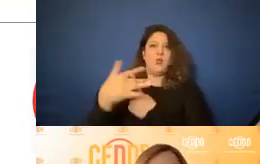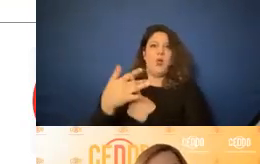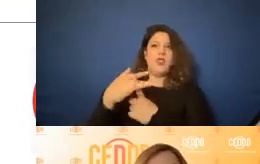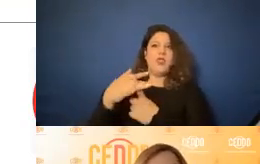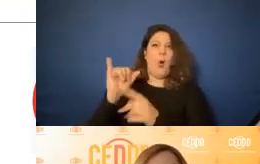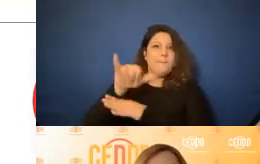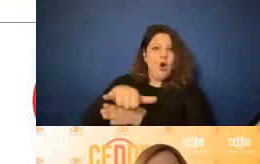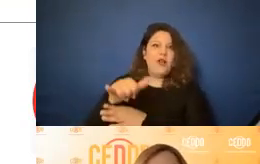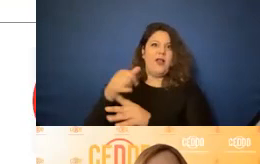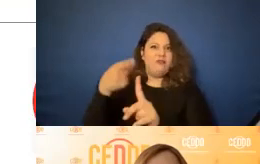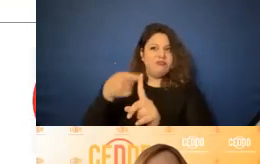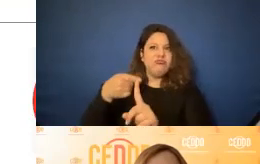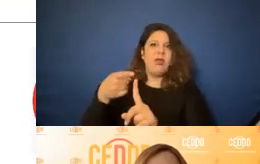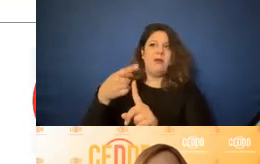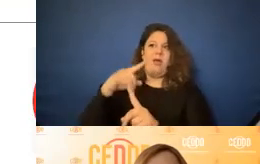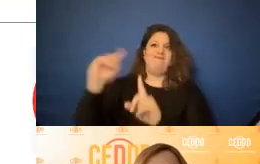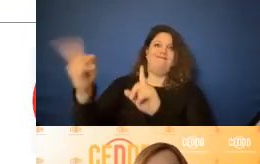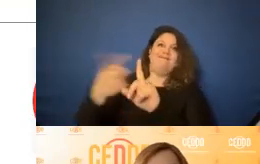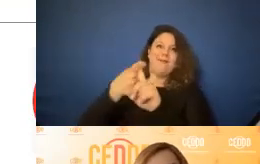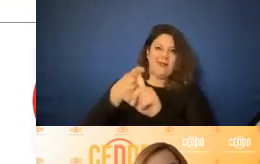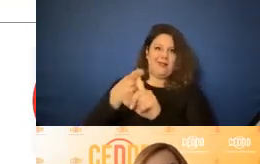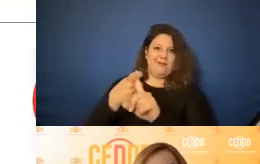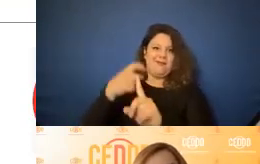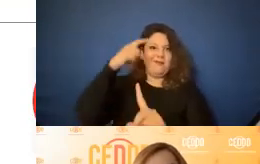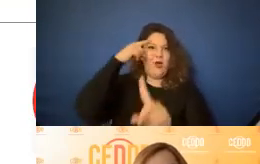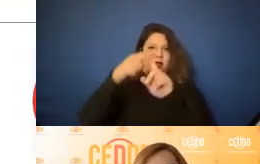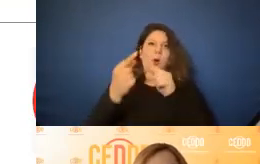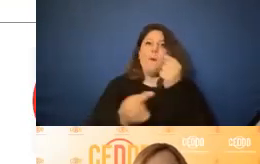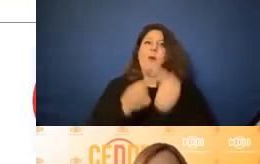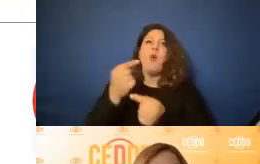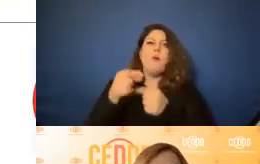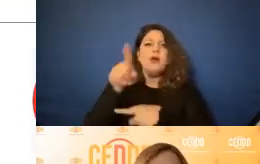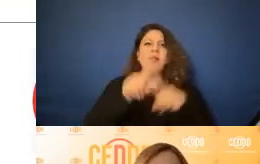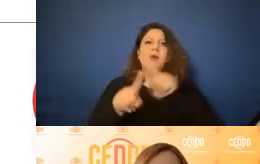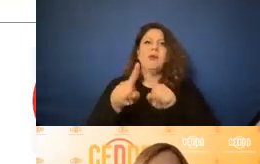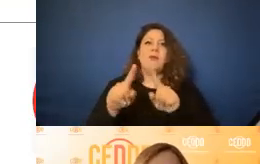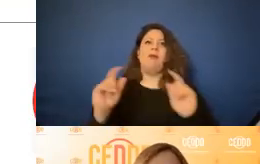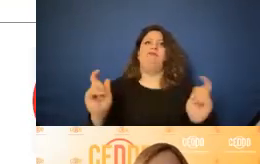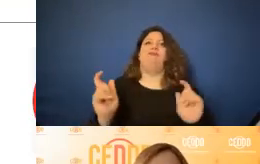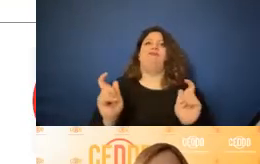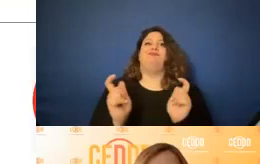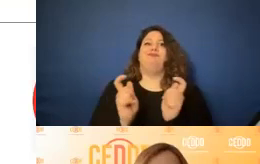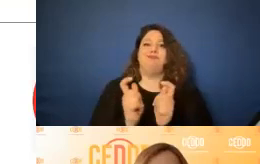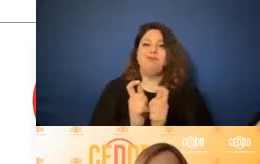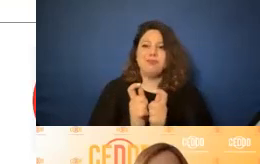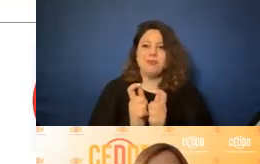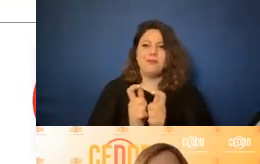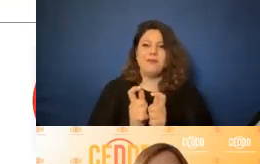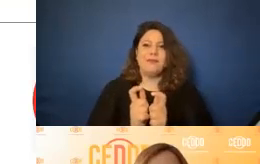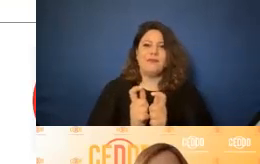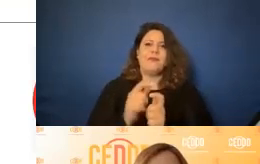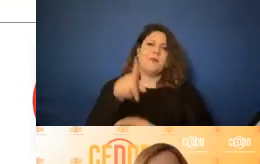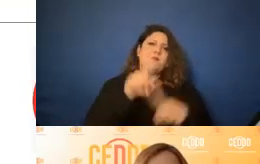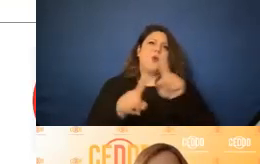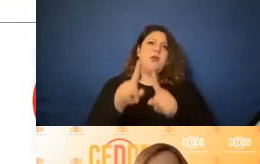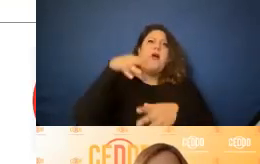y que podamos poco a poco ir erradicando esta lacra que existe en los centros tanto ordinarios